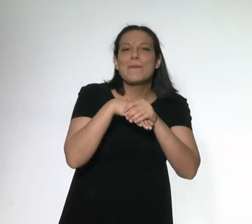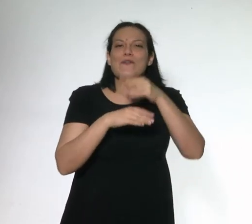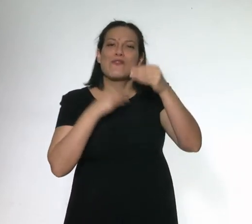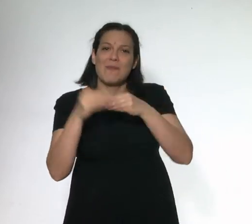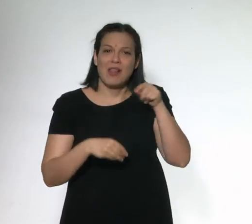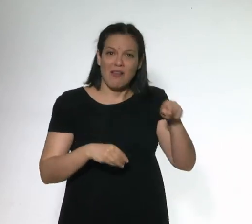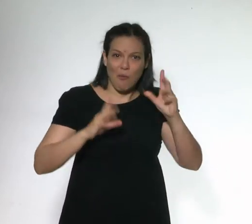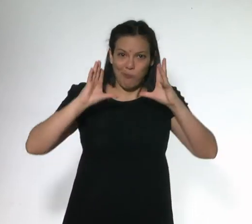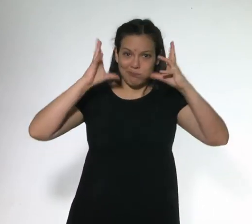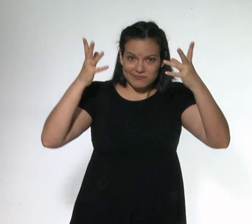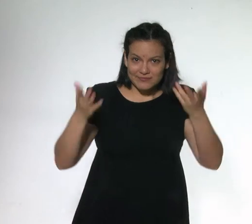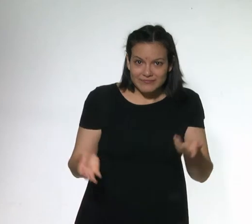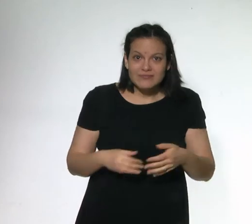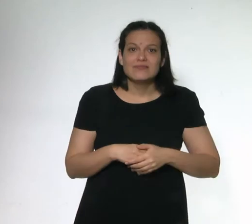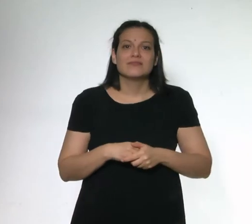¿Te aísla de tu familia y amigues?